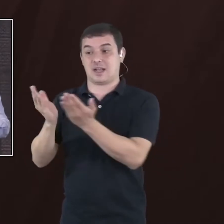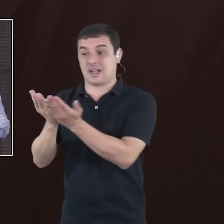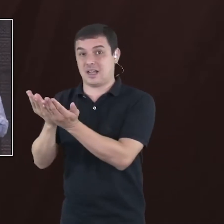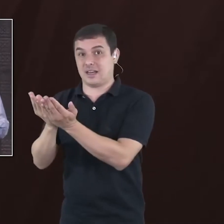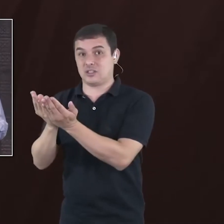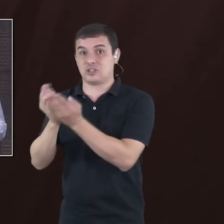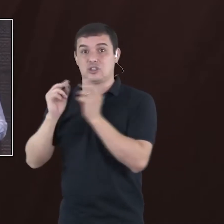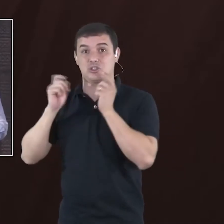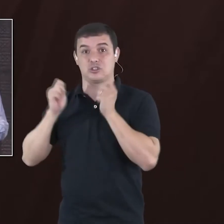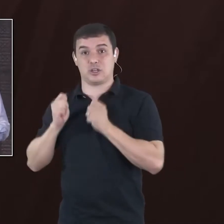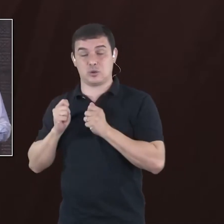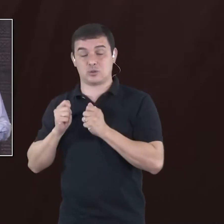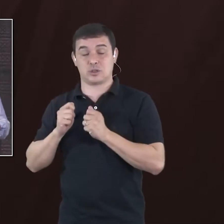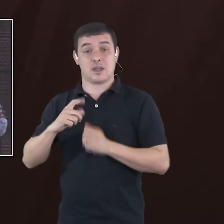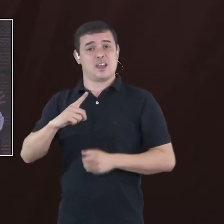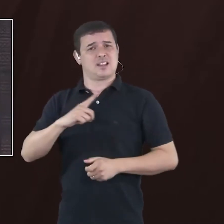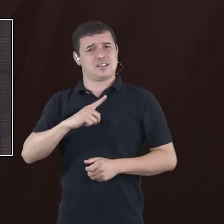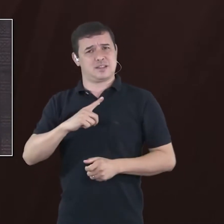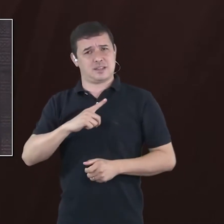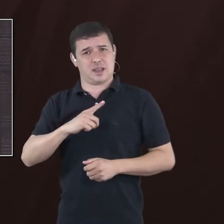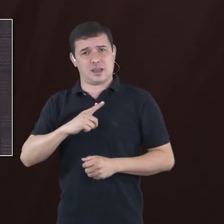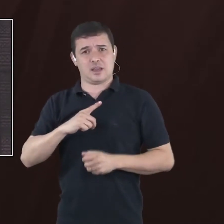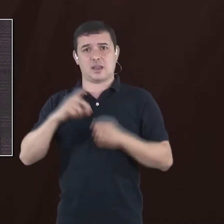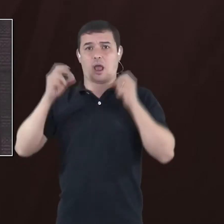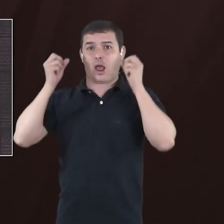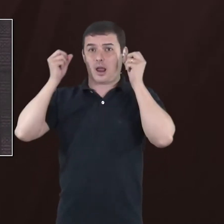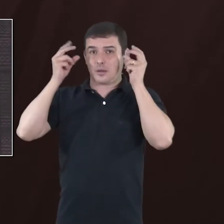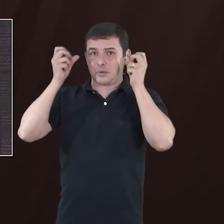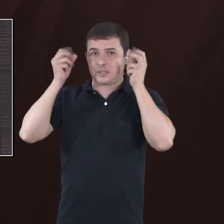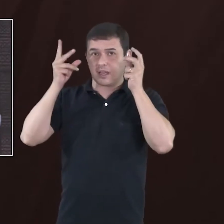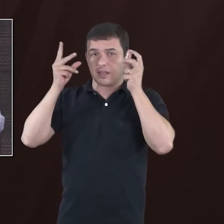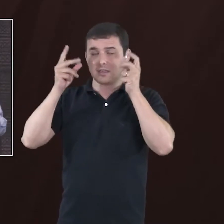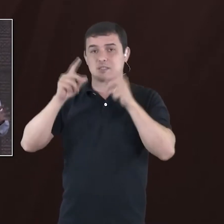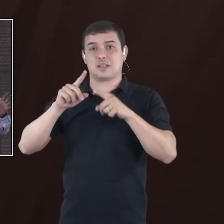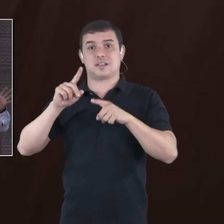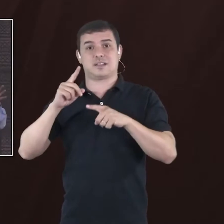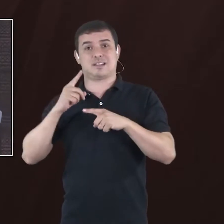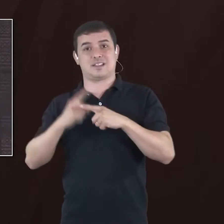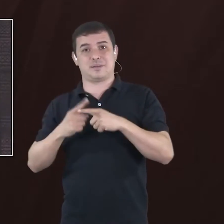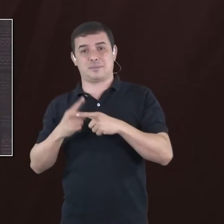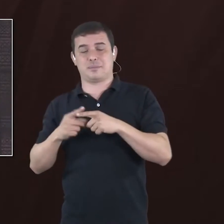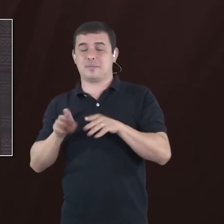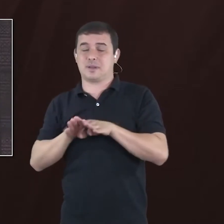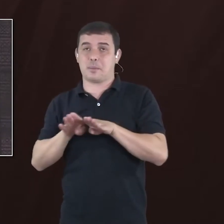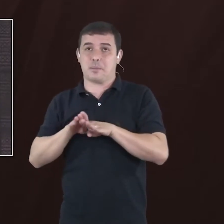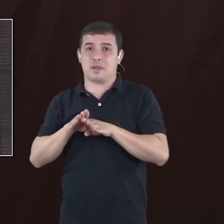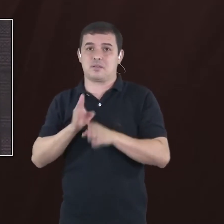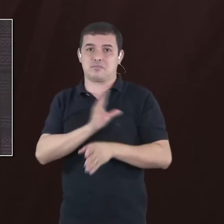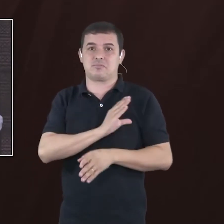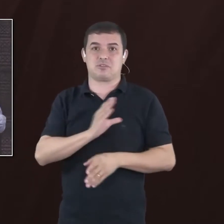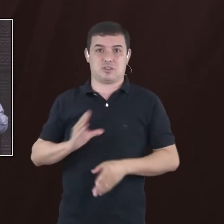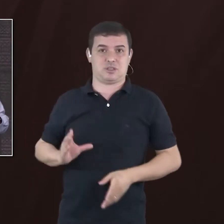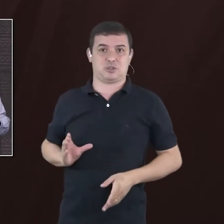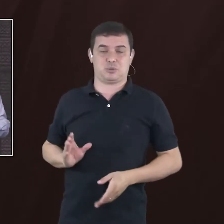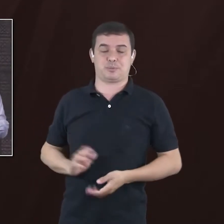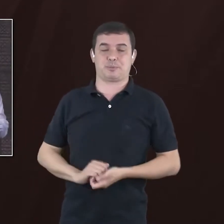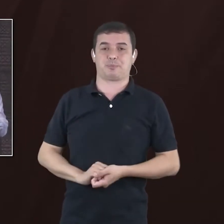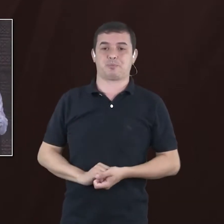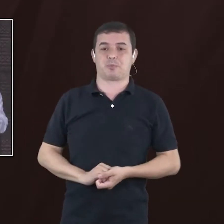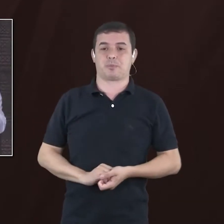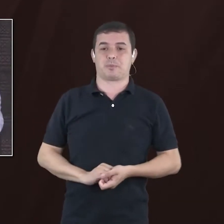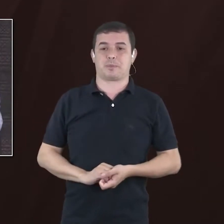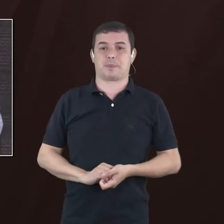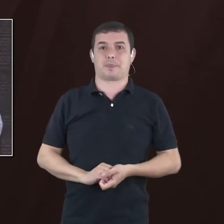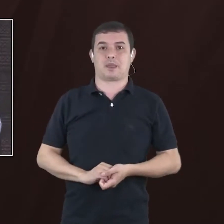a circuncisão, foram para a região da Galácia, foram para a região onde Paulo seguia de cidade em